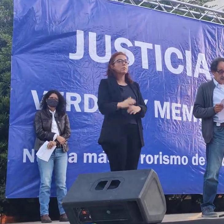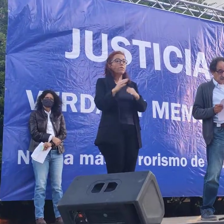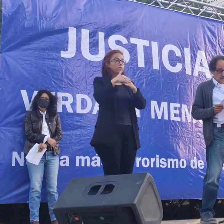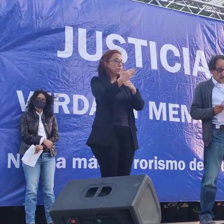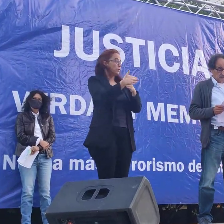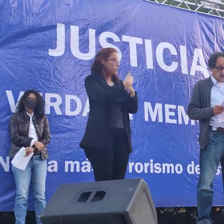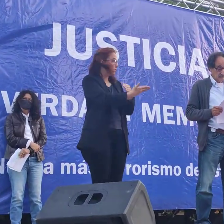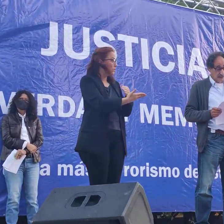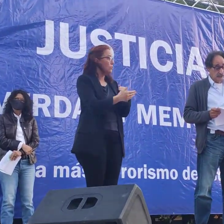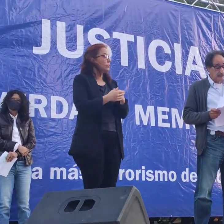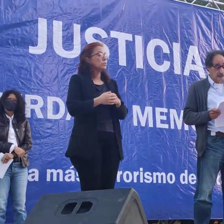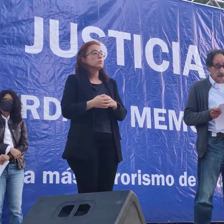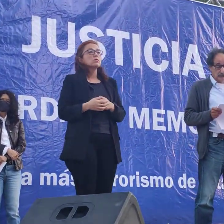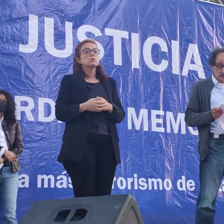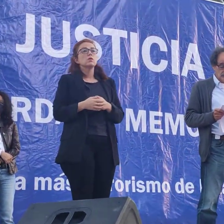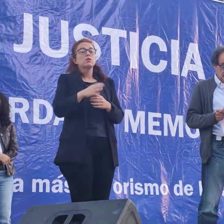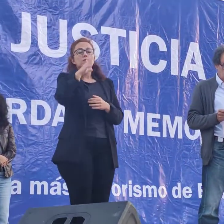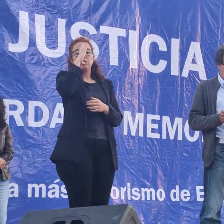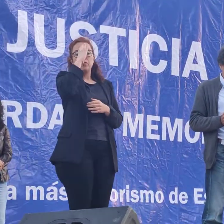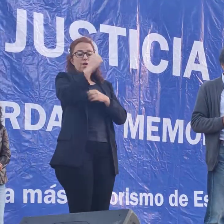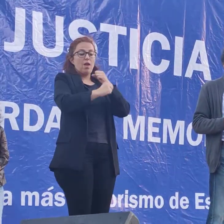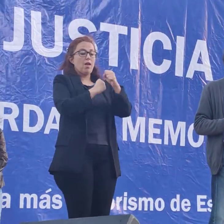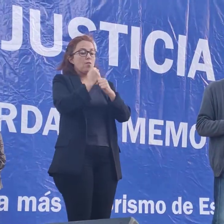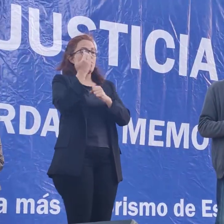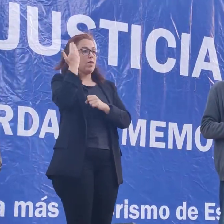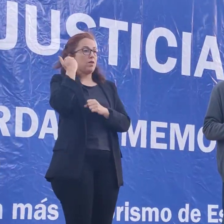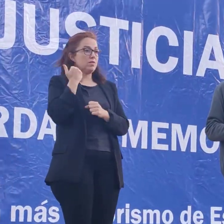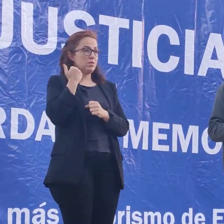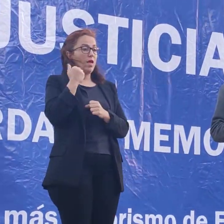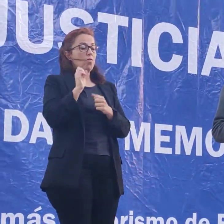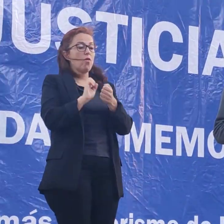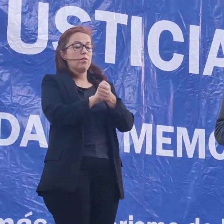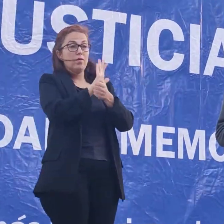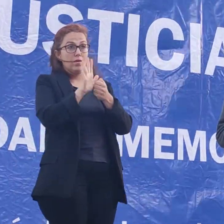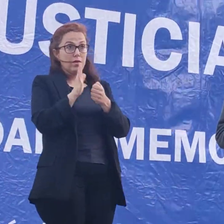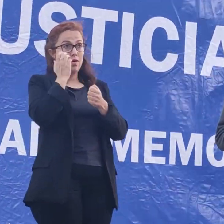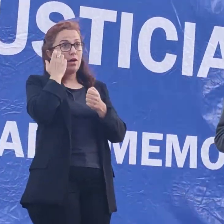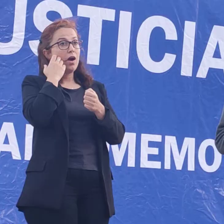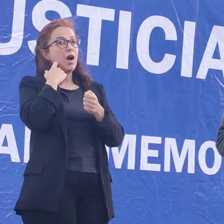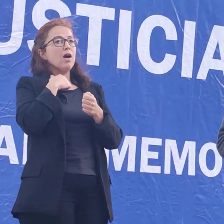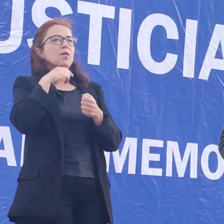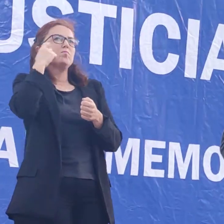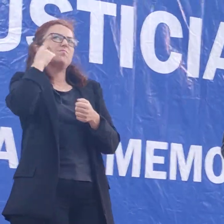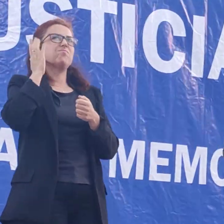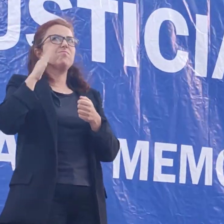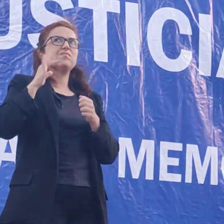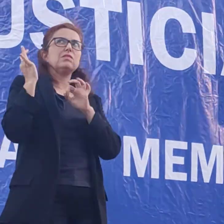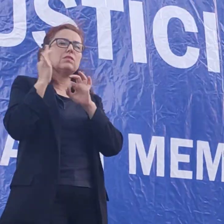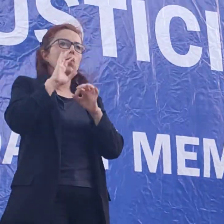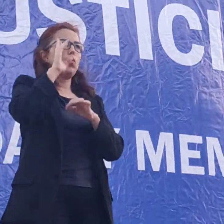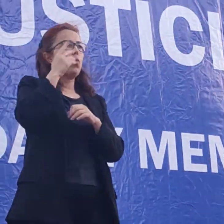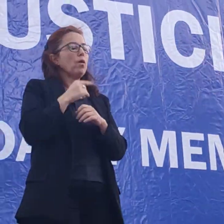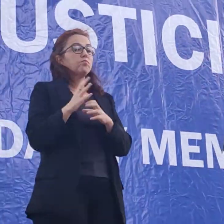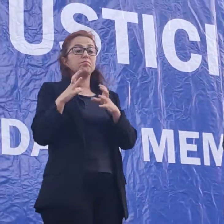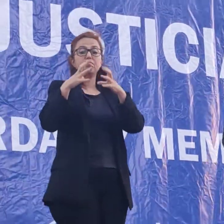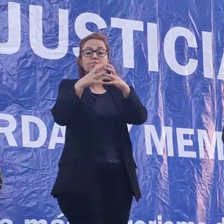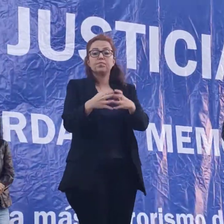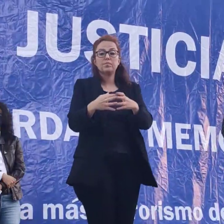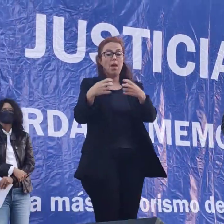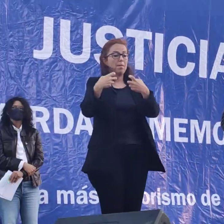Vecinas, vecinos, en febrero del año pasado, cuando la pandemia era un tema lejano, al colocar la piedra